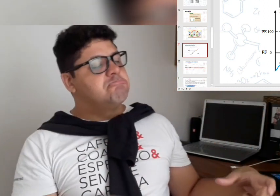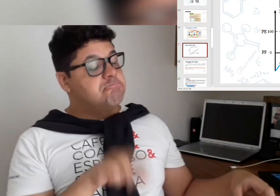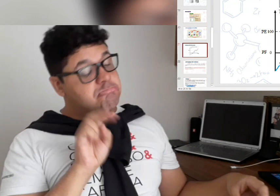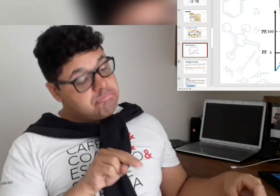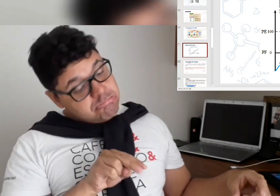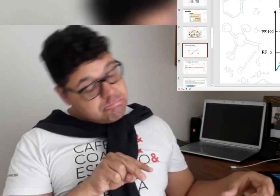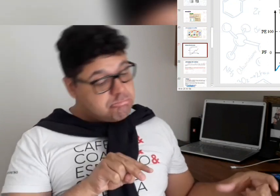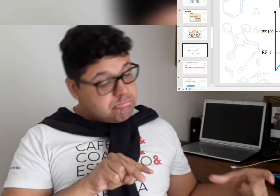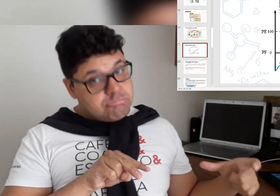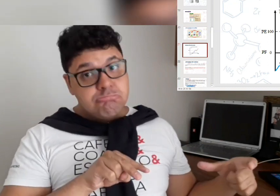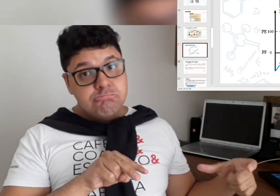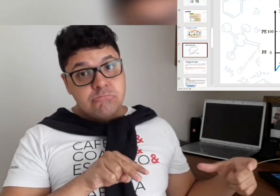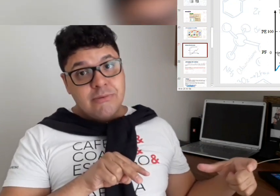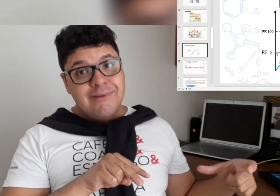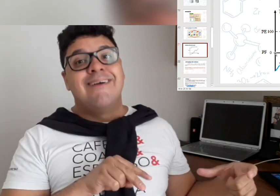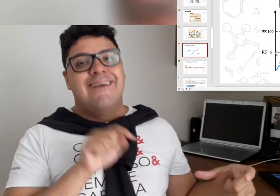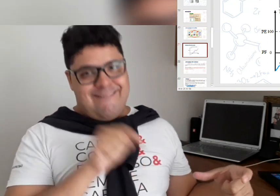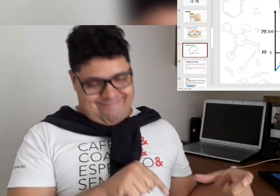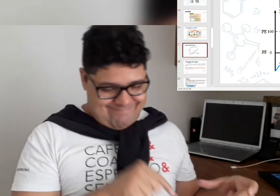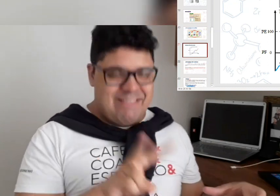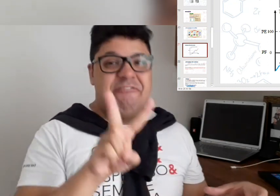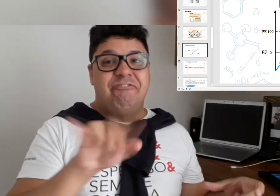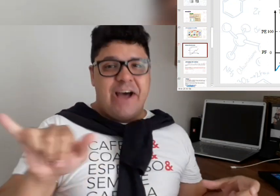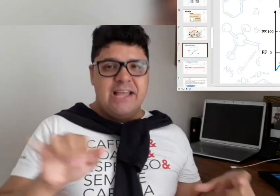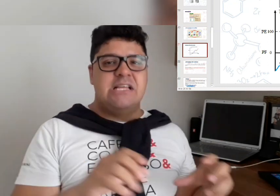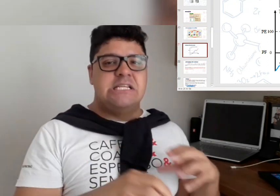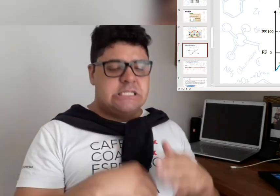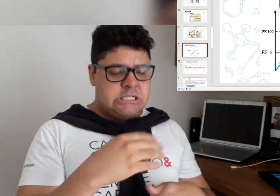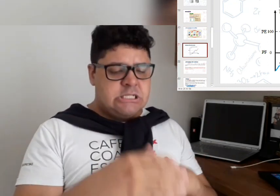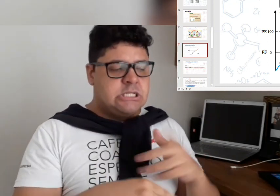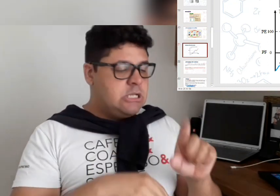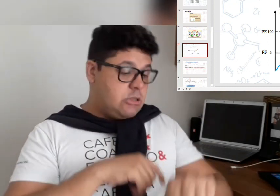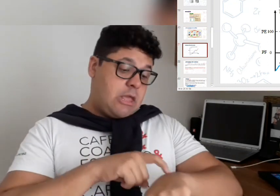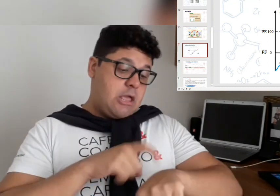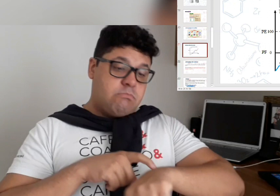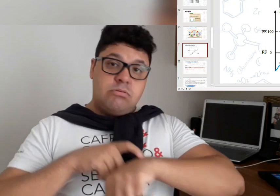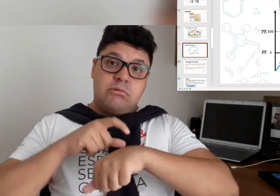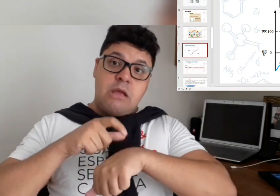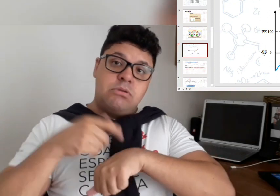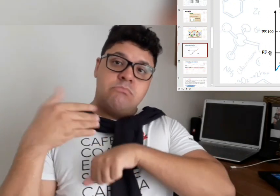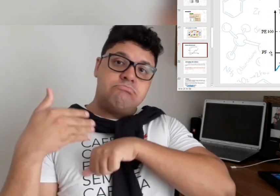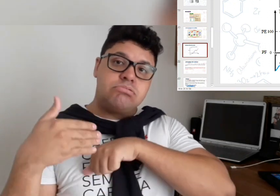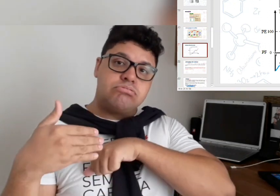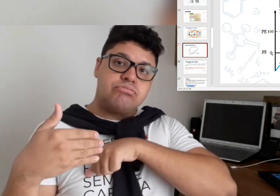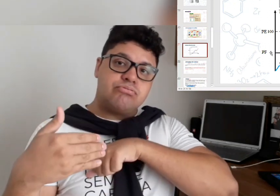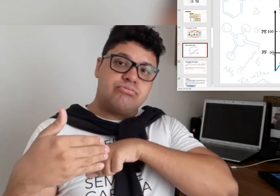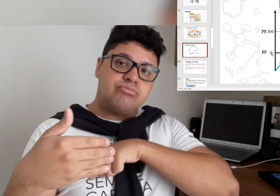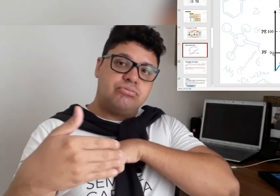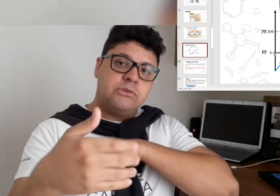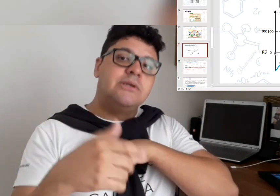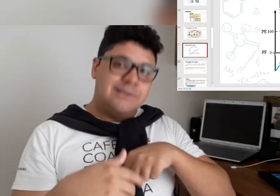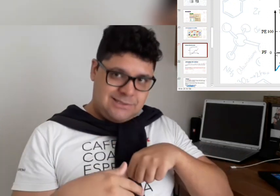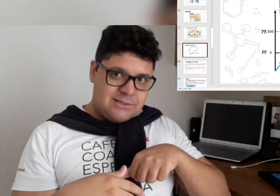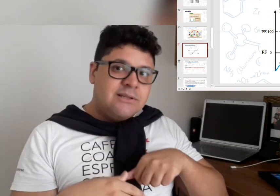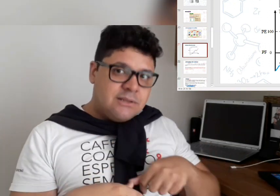devagar, né? Vai levando um certo tempo. Tá vendo que com o eixo do tempo aqui, ó, o tempo tá correndo. Então, quanto mais, ó, aqui tá no